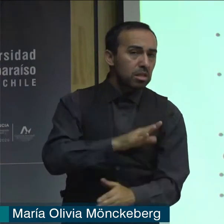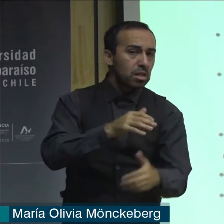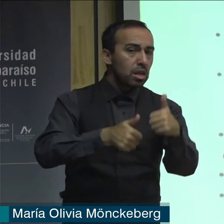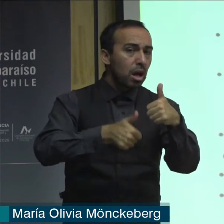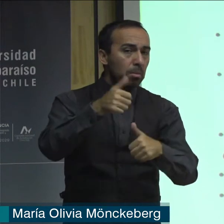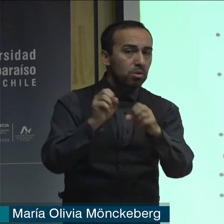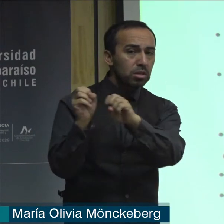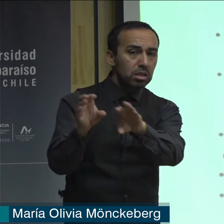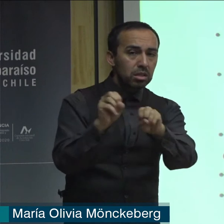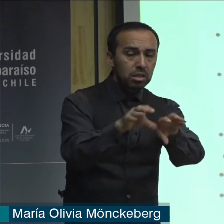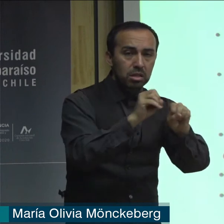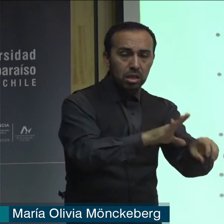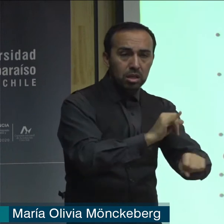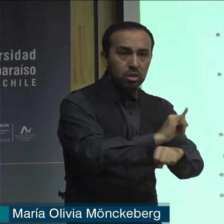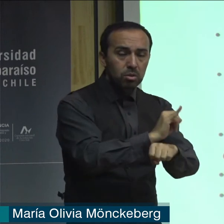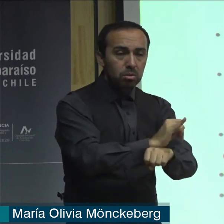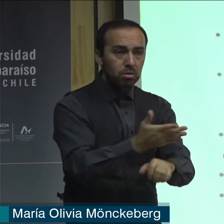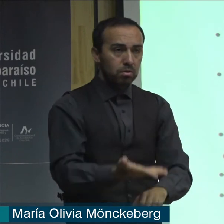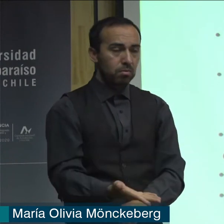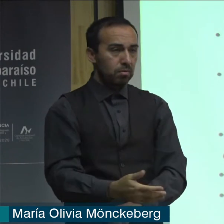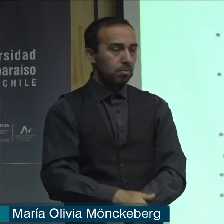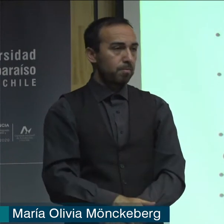están impartiendo los institutos